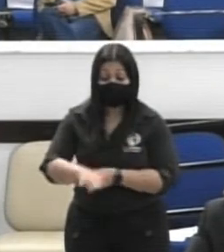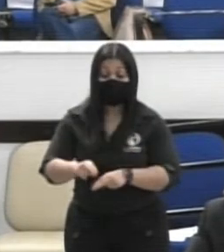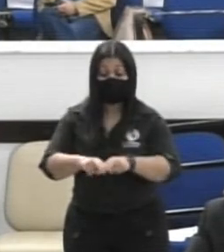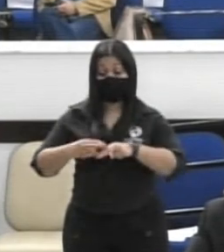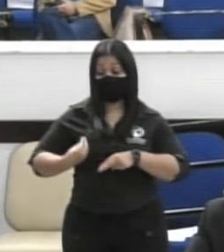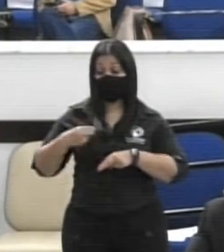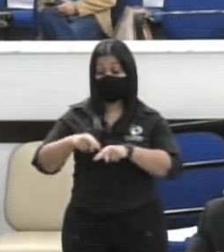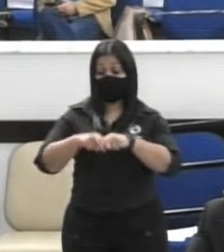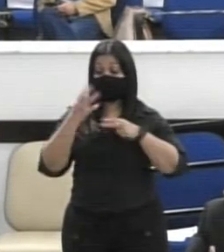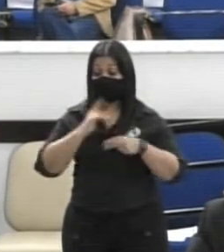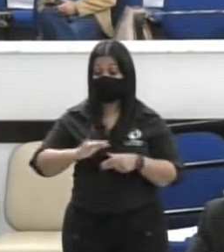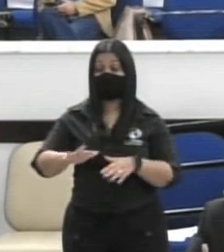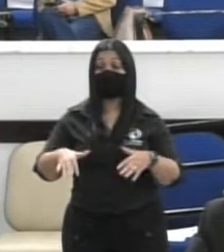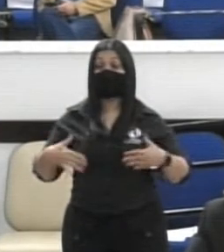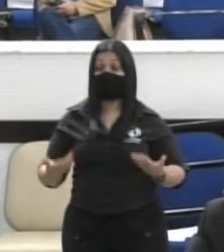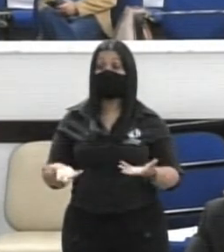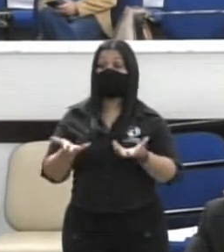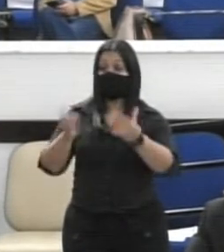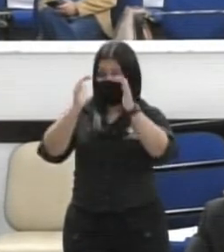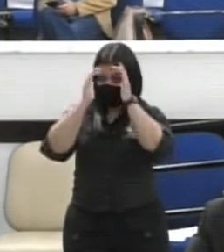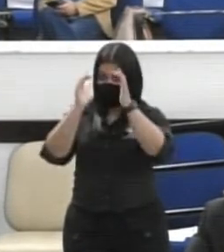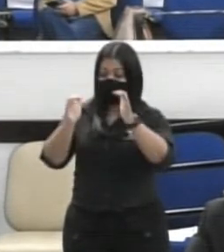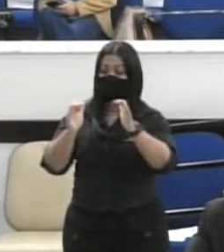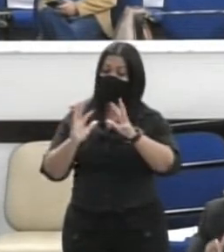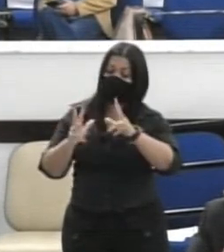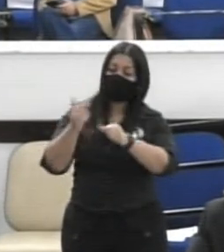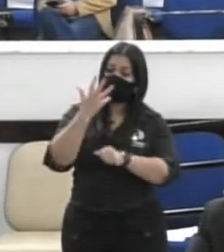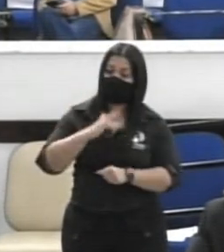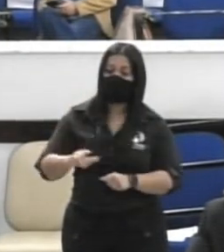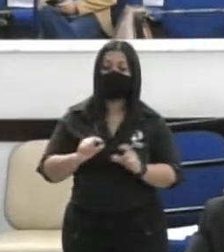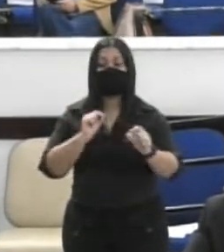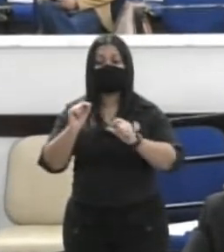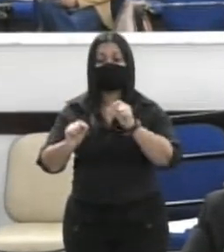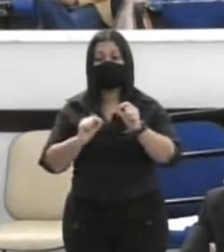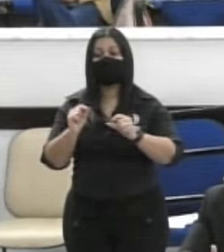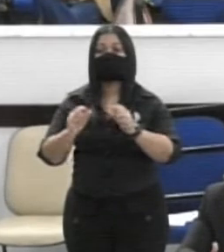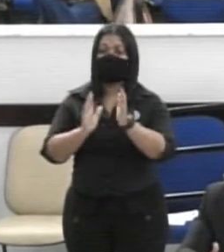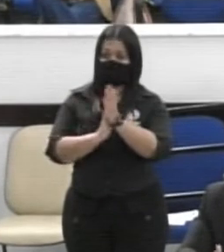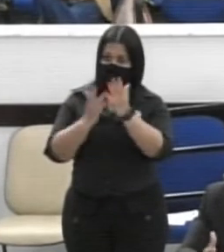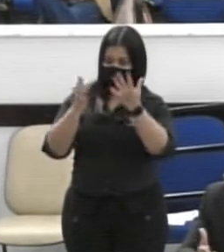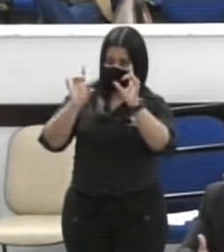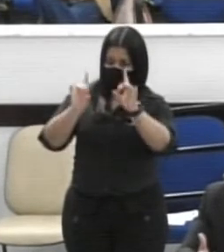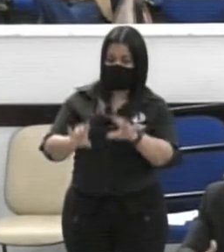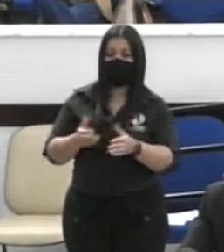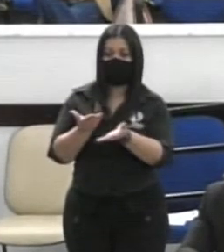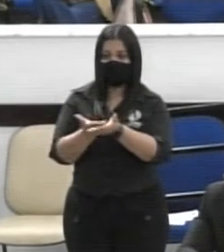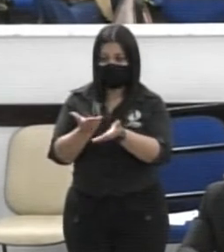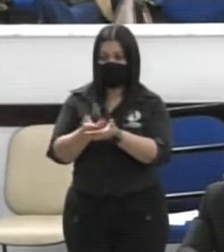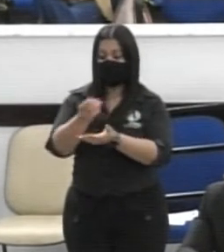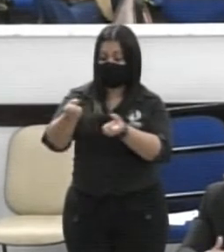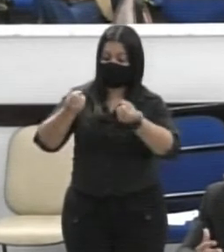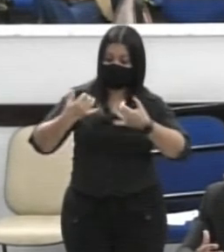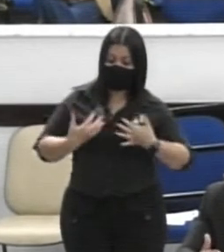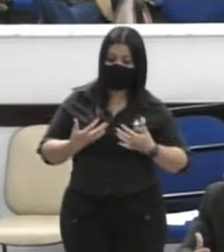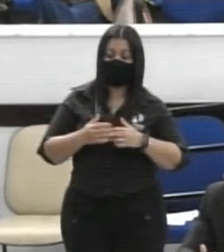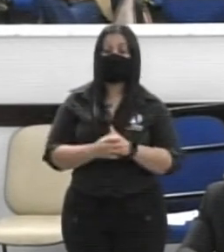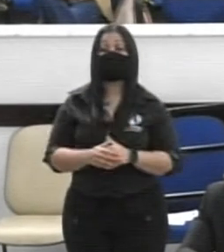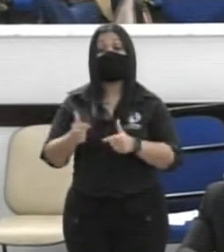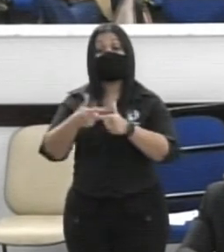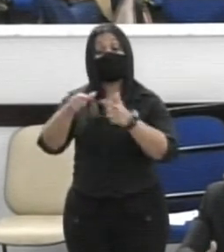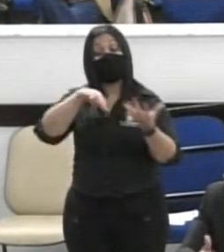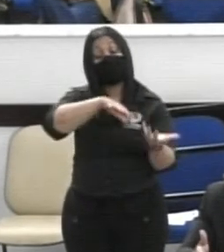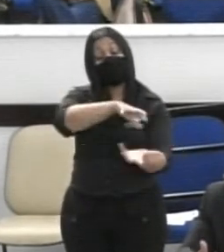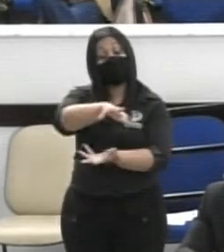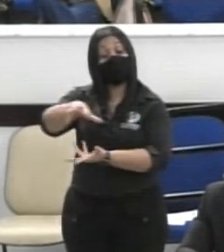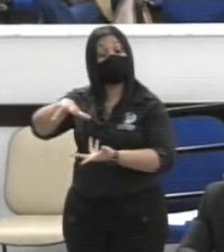crianças. Então, eu exijo respeito com as crianças. Não tire o seu mérito, porque é estudo, igual você acabou de falar. É um problema mundial, não é um